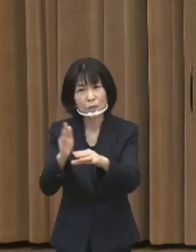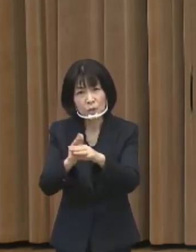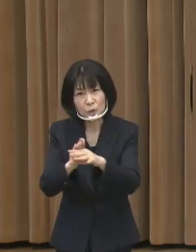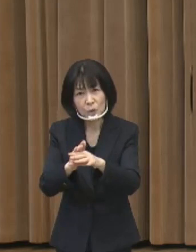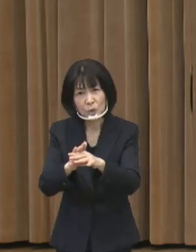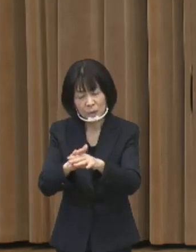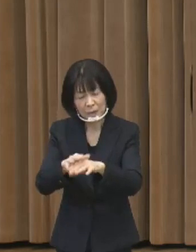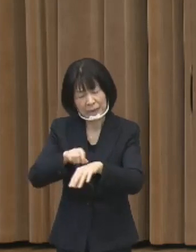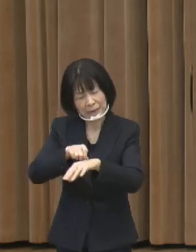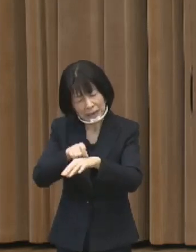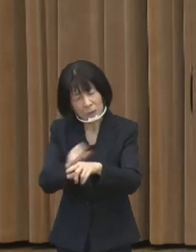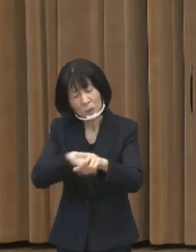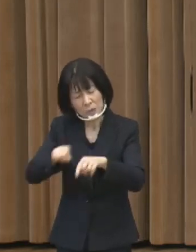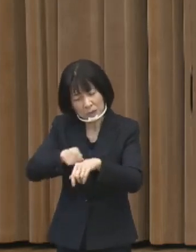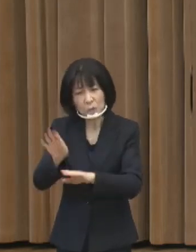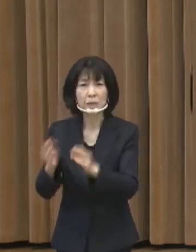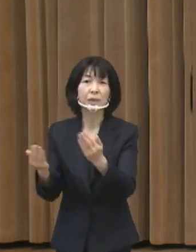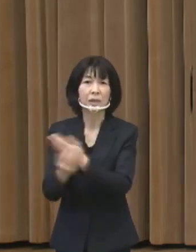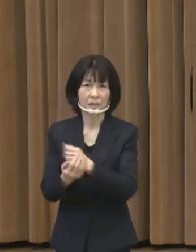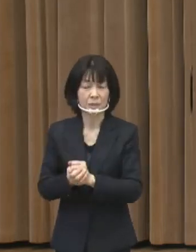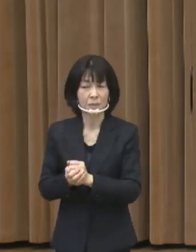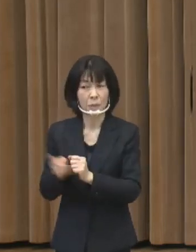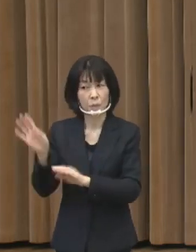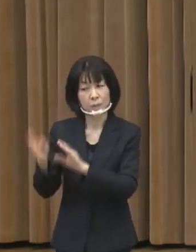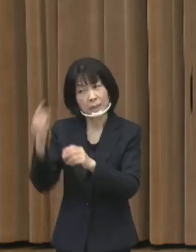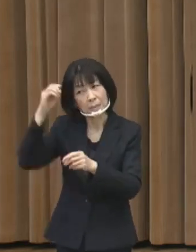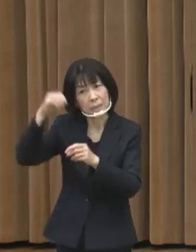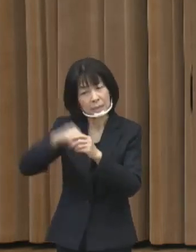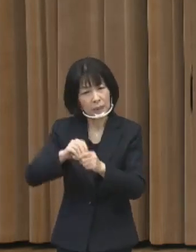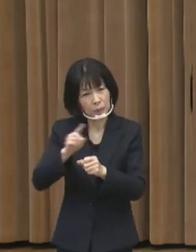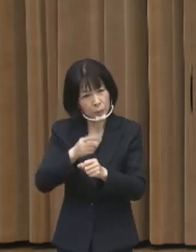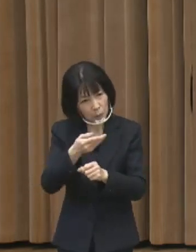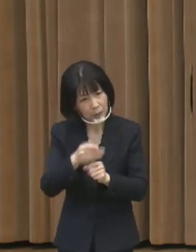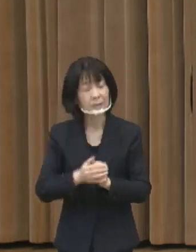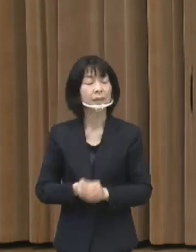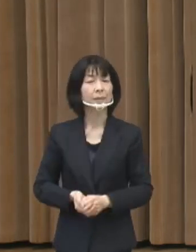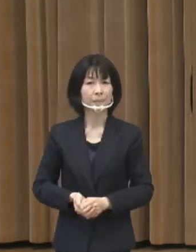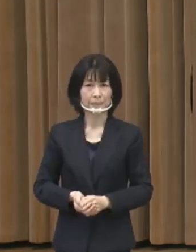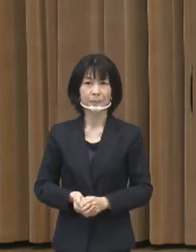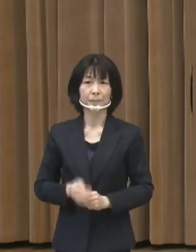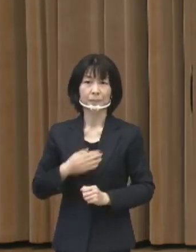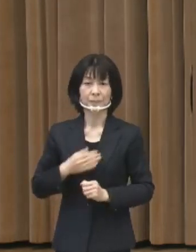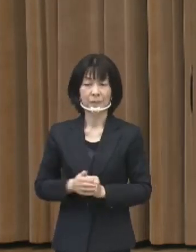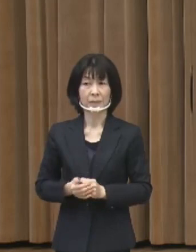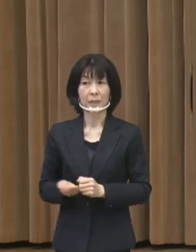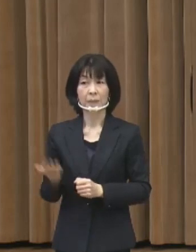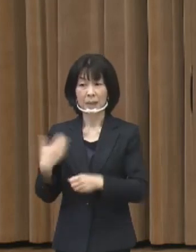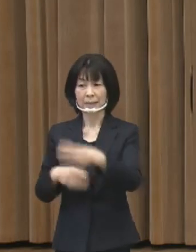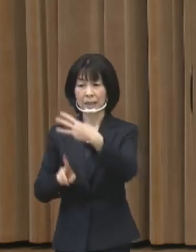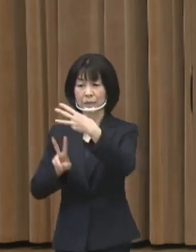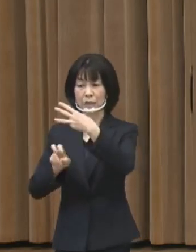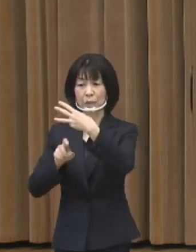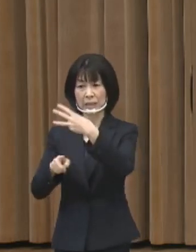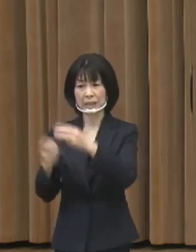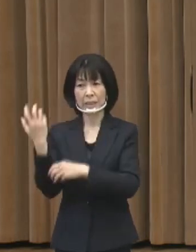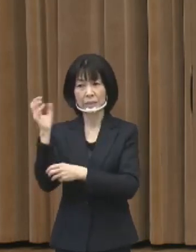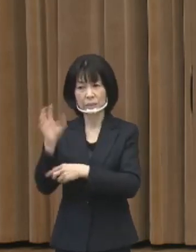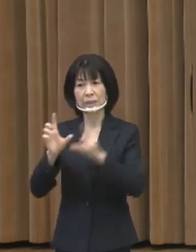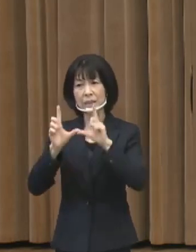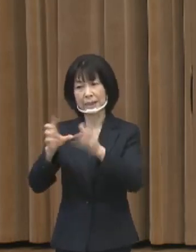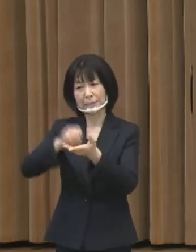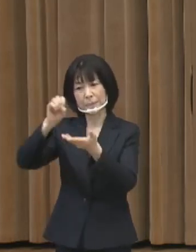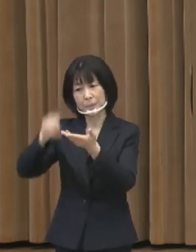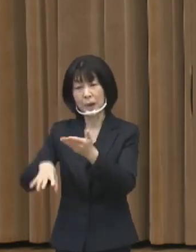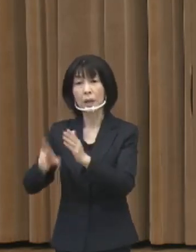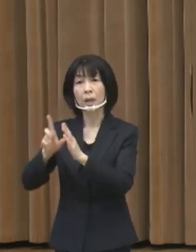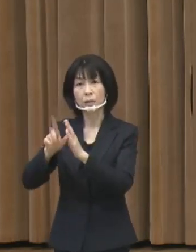しい、さらに厳しい状況が続いています。そのあたりを踏まえて知事はどうお考えでしょうか。 はい、3月21日に緊急事態宣言を解除した